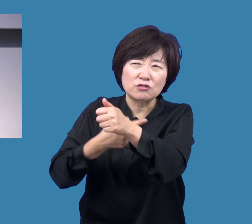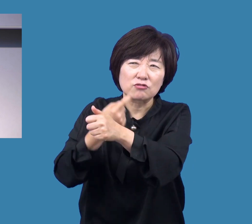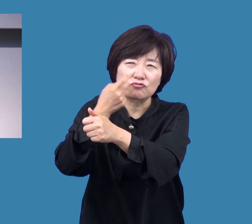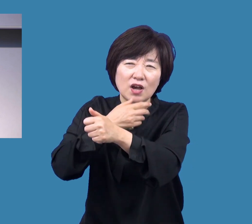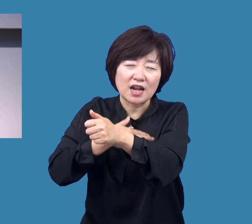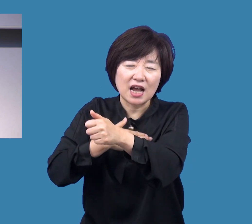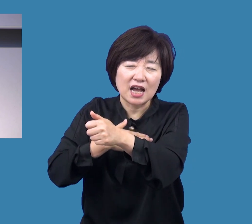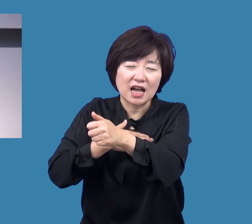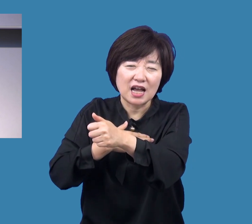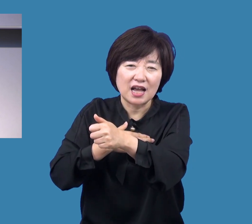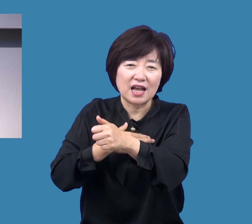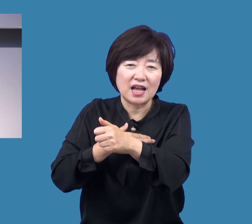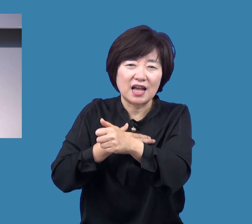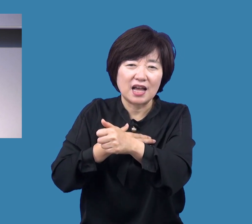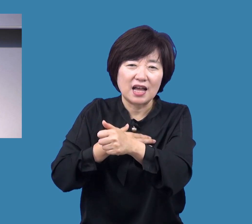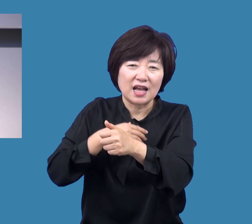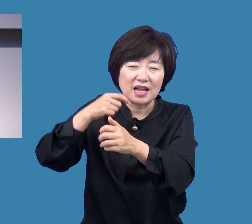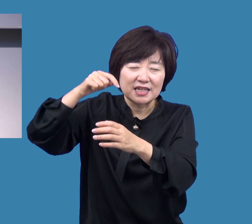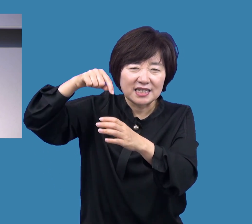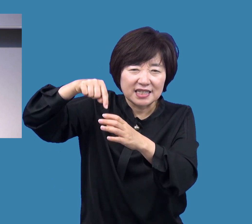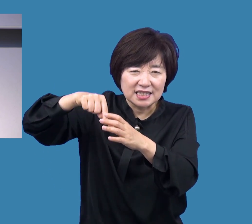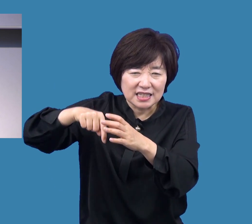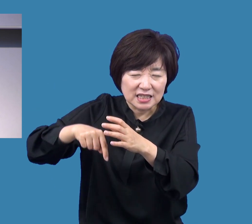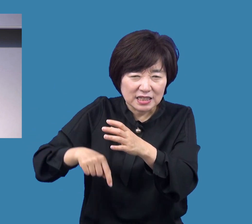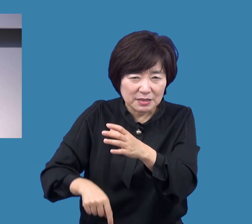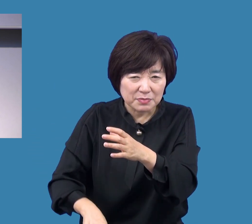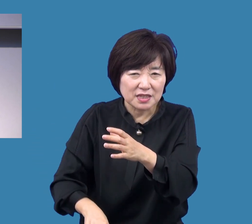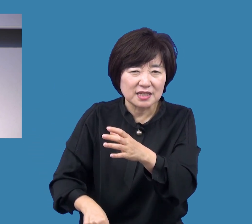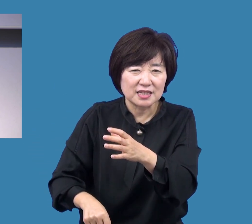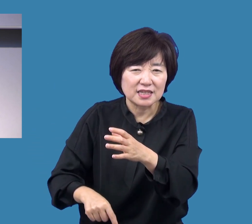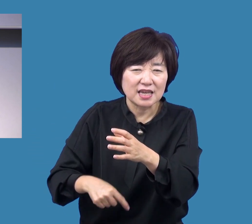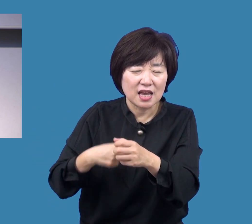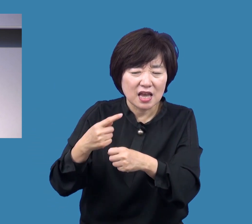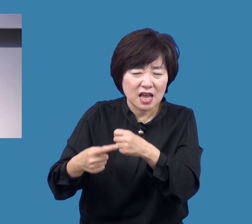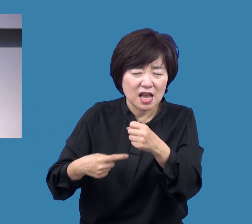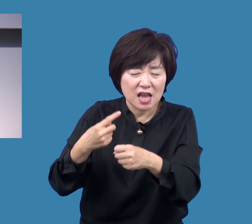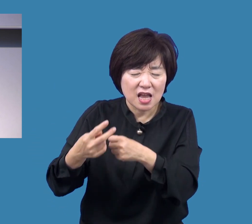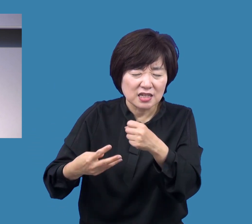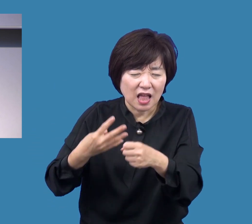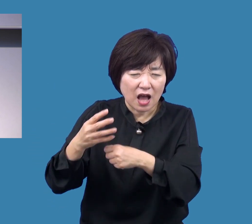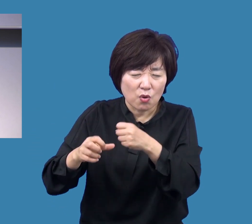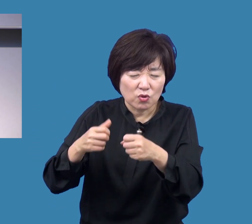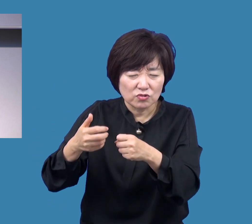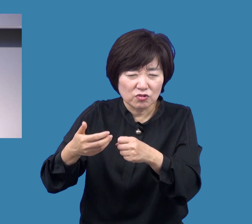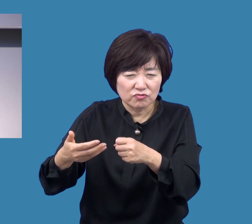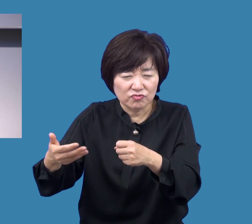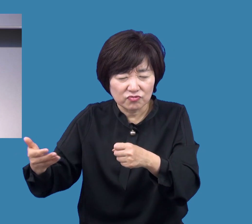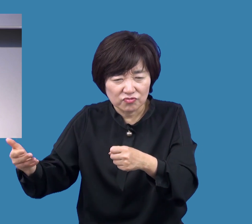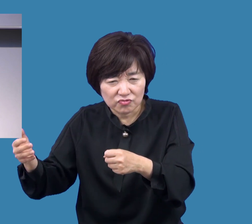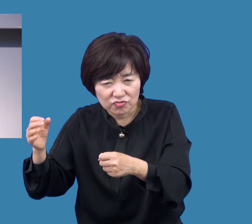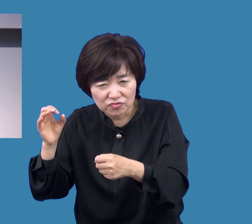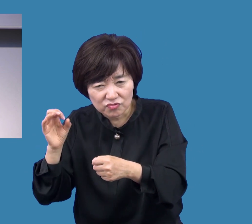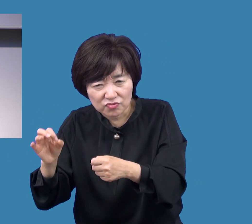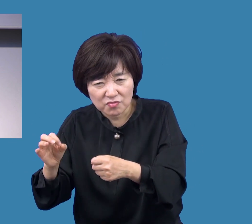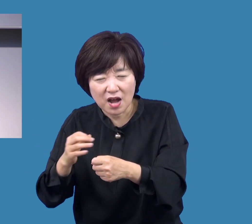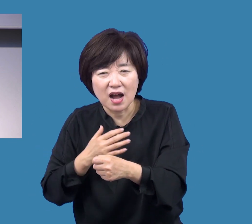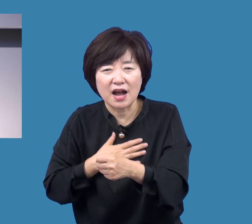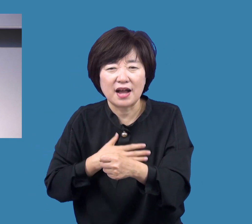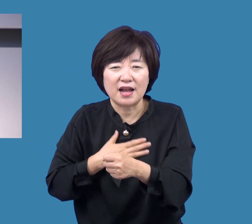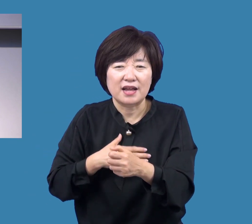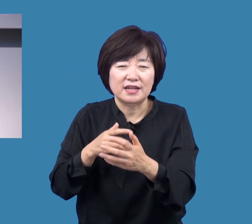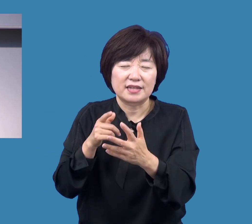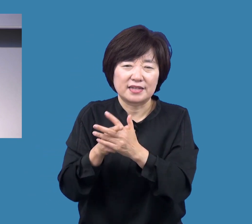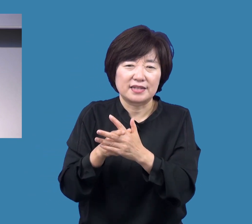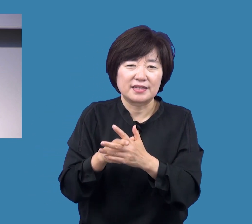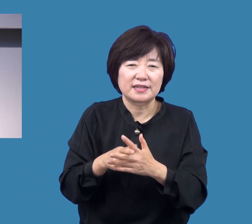제가 곰곰이 몇 년 지나고 난 다음에 알았어요. 거의 한 4, 5년 지나고 난 다음에 안 것 같아요. 한 4, 5년 지나고 난 다음에